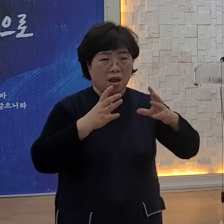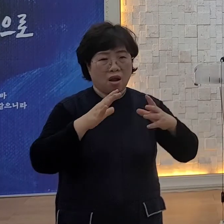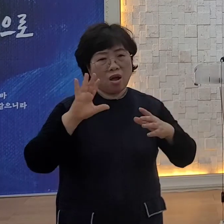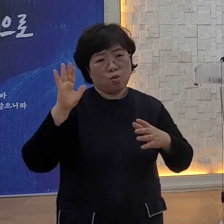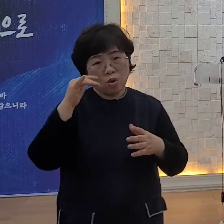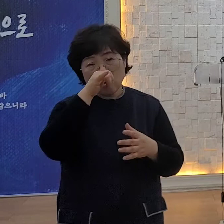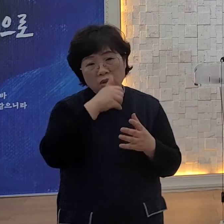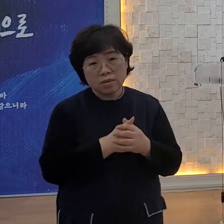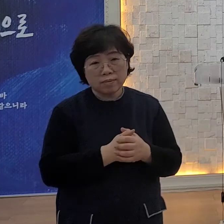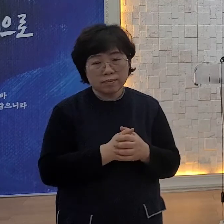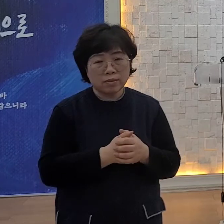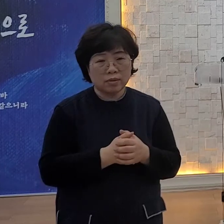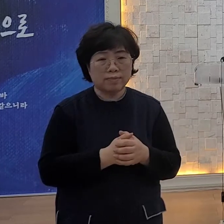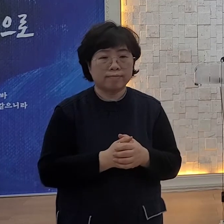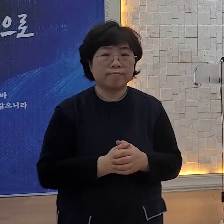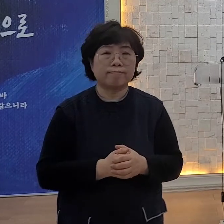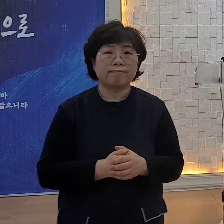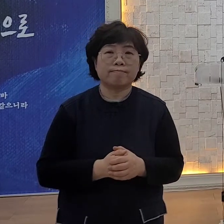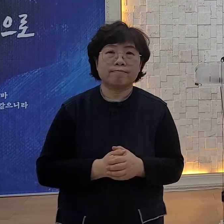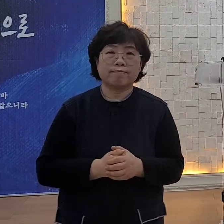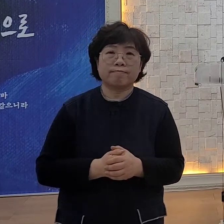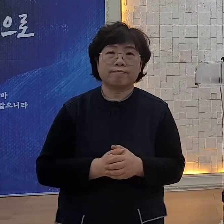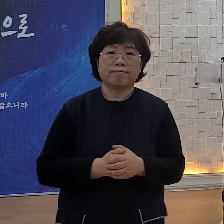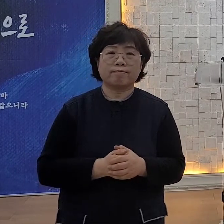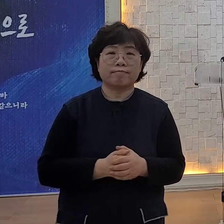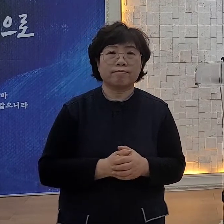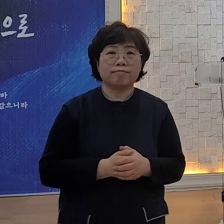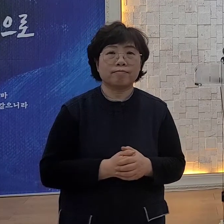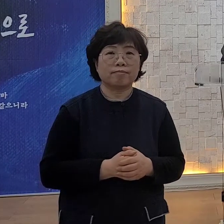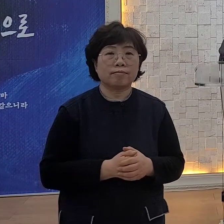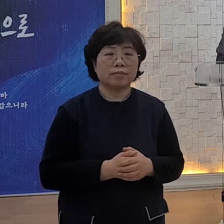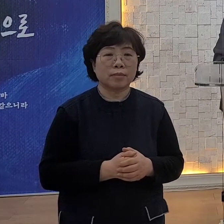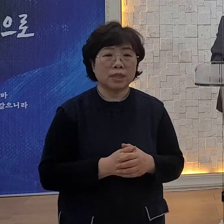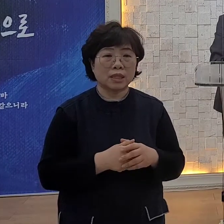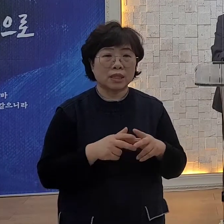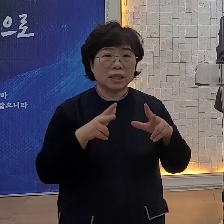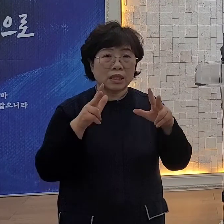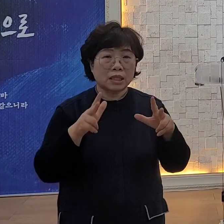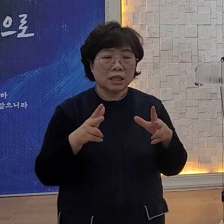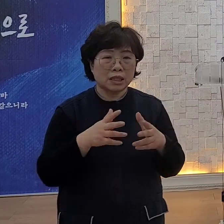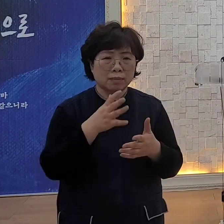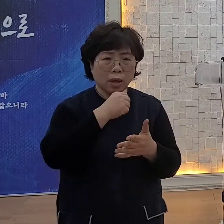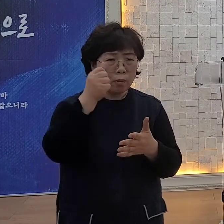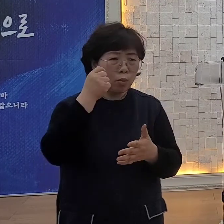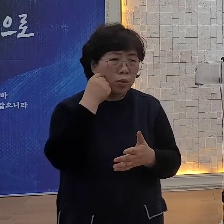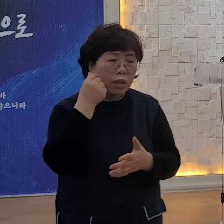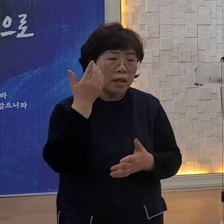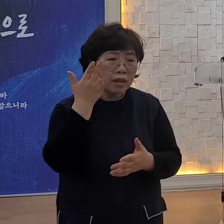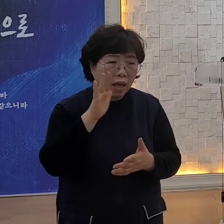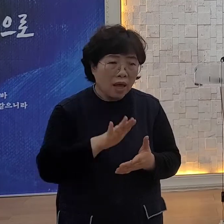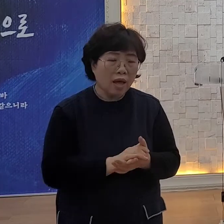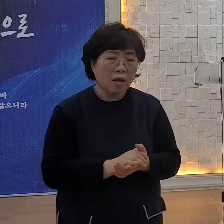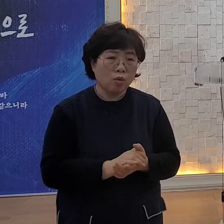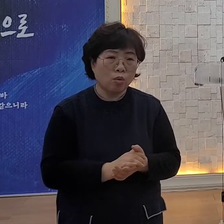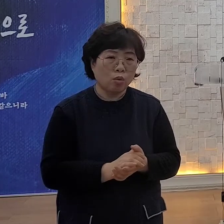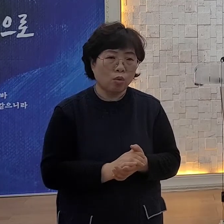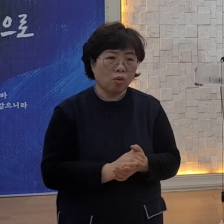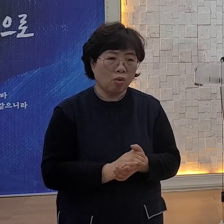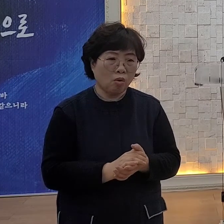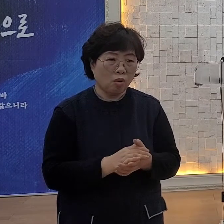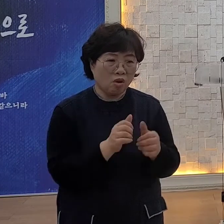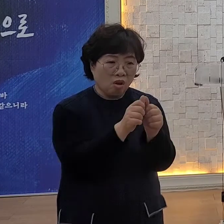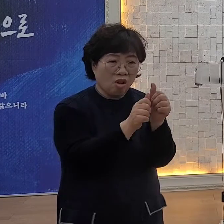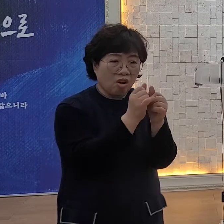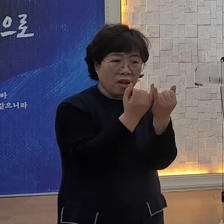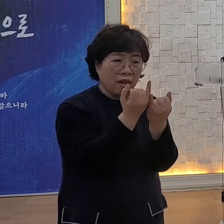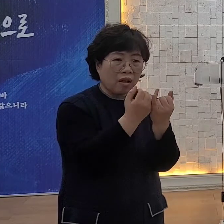이런 법안이 여러분 통과되면요. 걷잡을 수가 없네요. 지금 통과가 안 됐는데도 이 정도인데 그들의